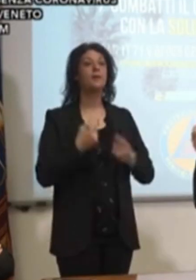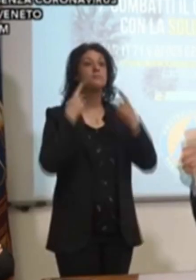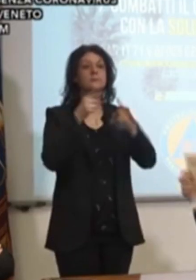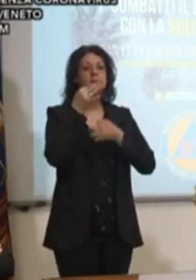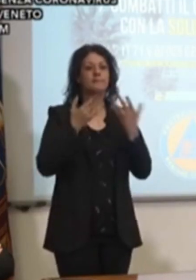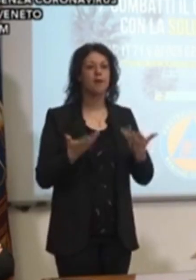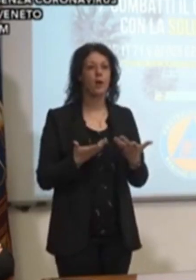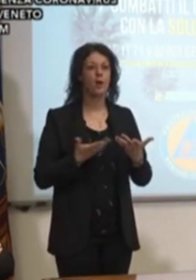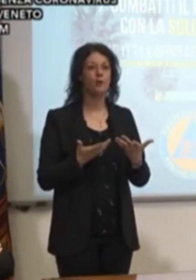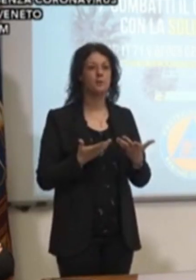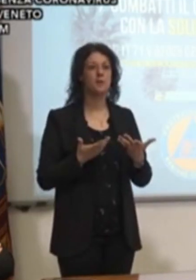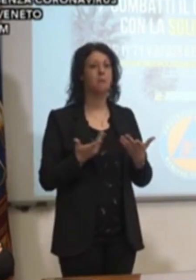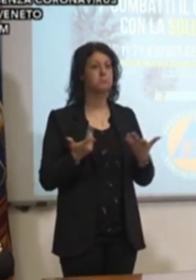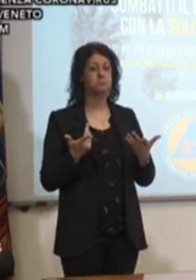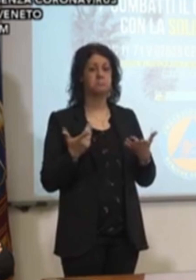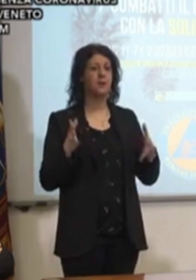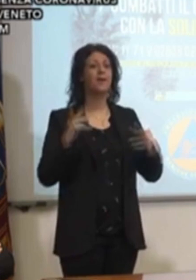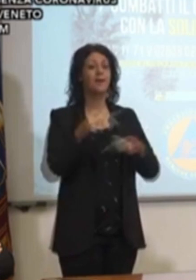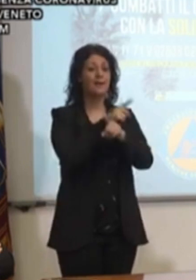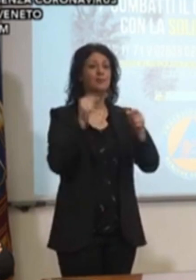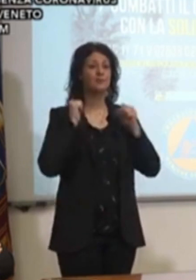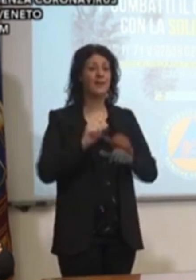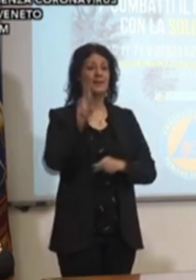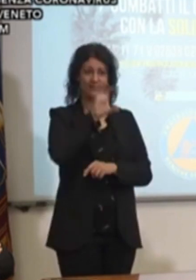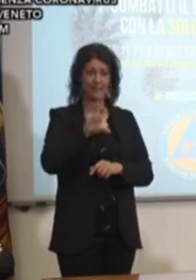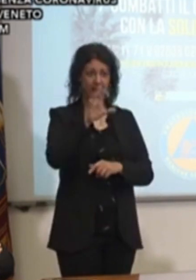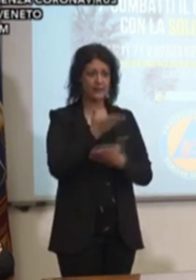non sono provvedimenti in contrasto con il governo